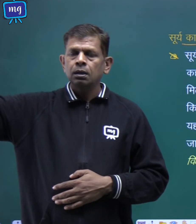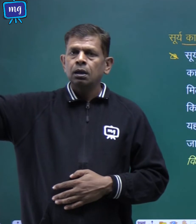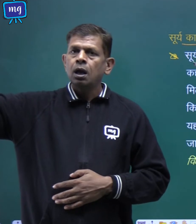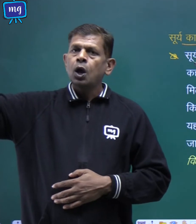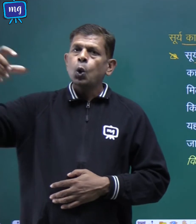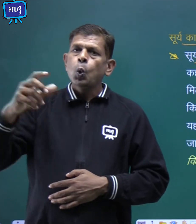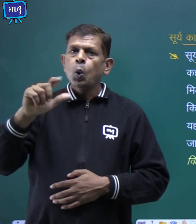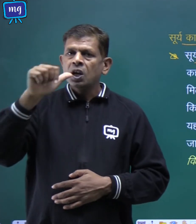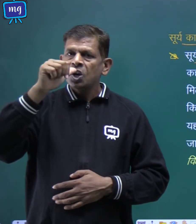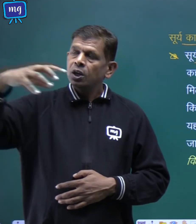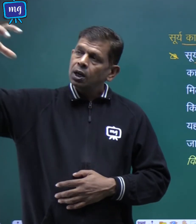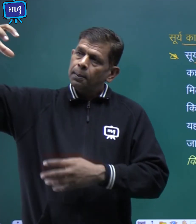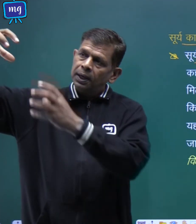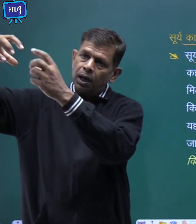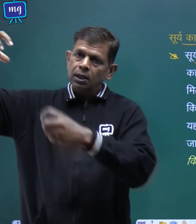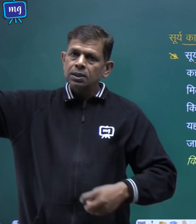सूर्य का प्रकाश